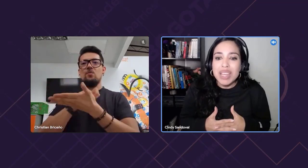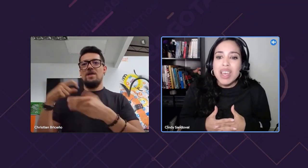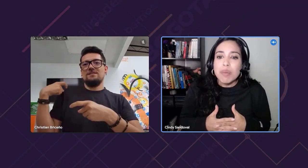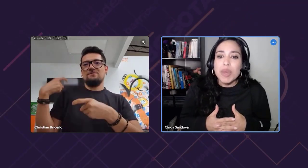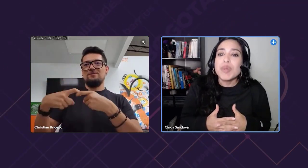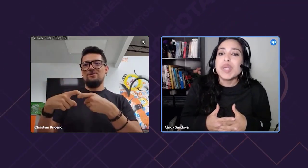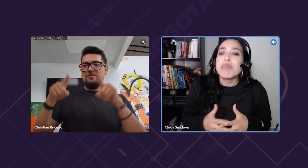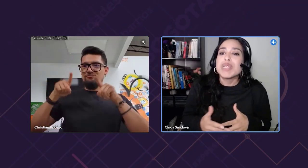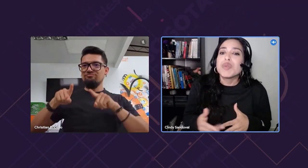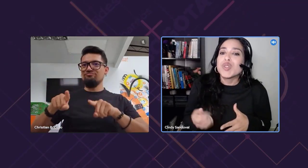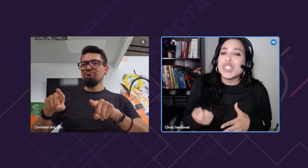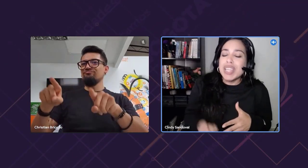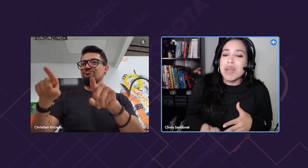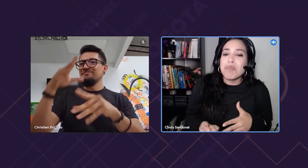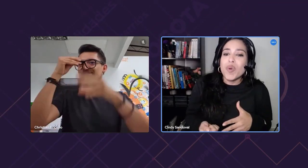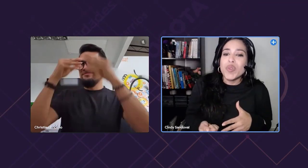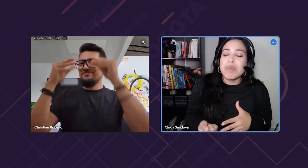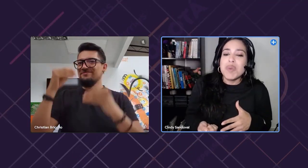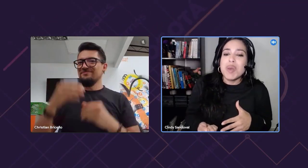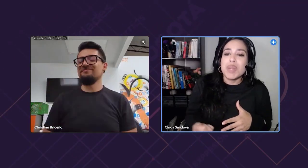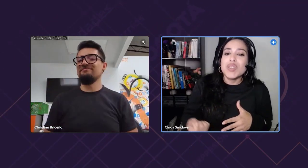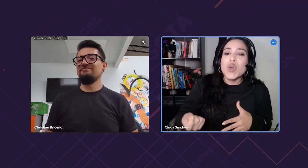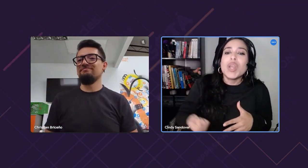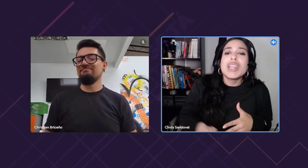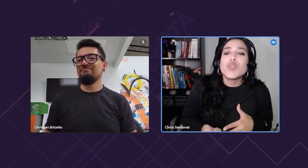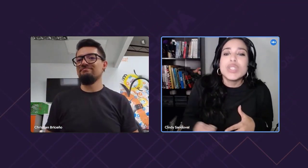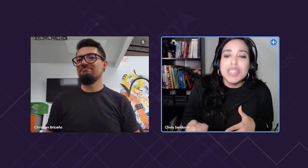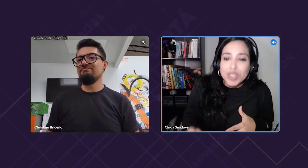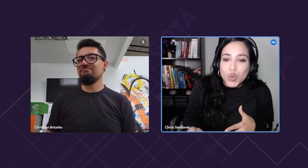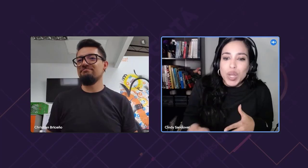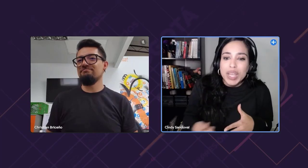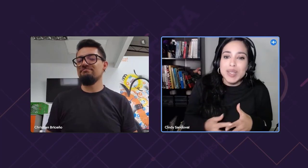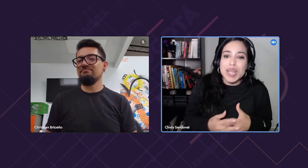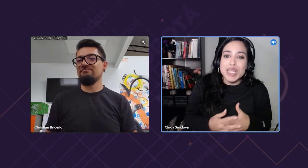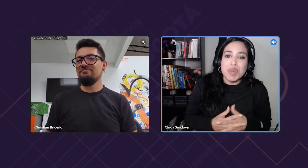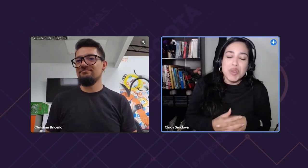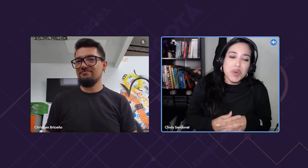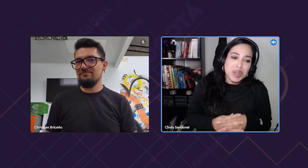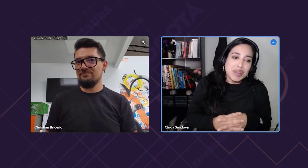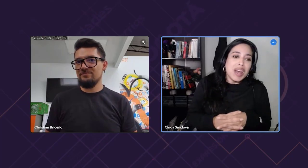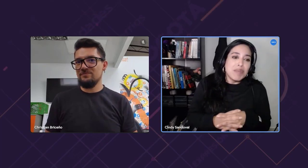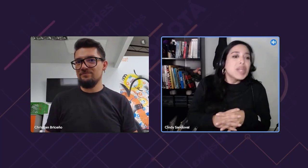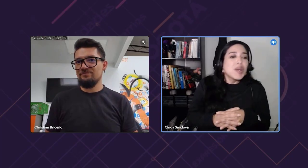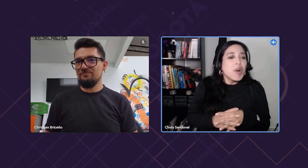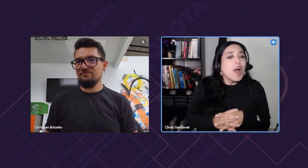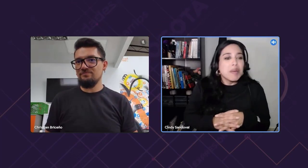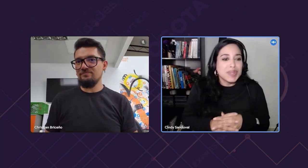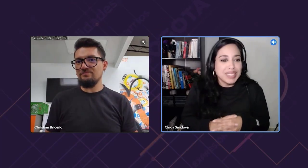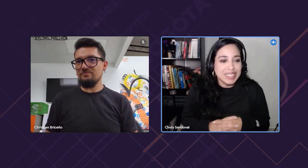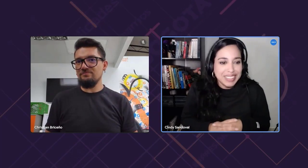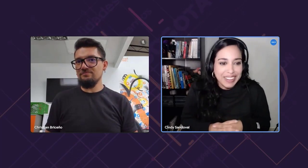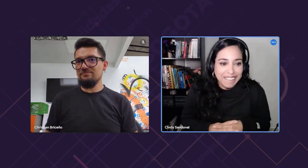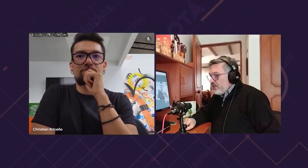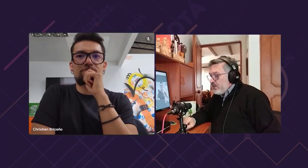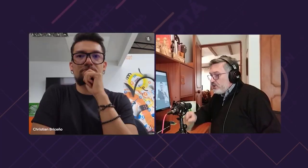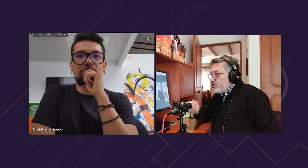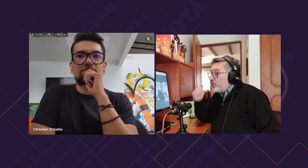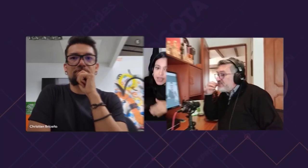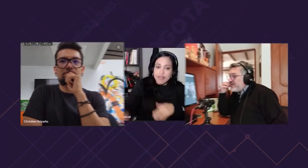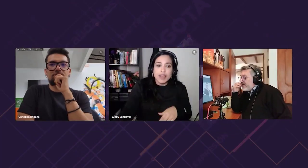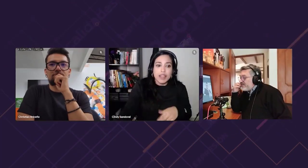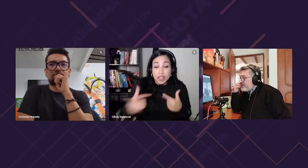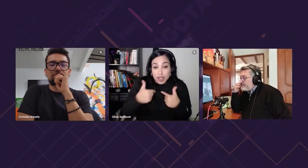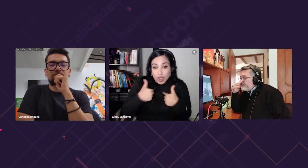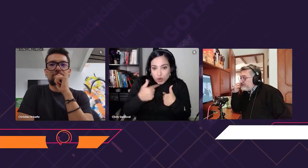señas también, pero pues al mismo tiempo también practico la lectoescritura, que es el español. Manejo ambos.